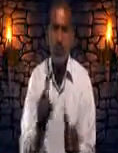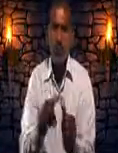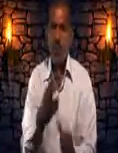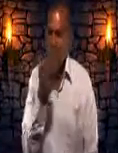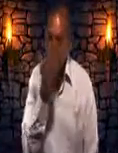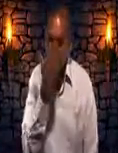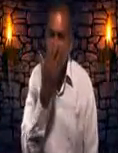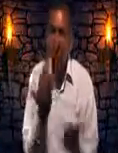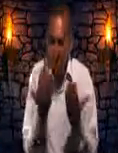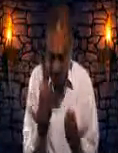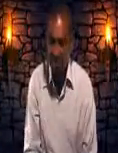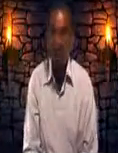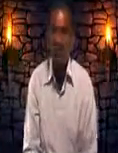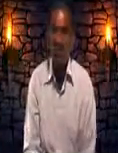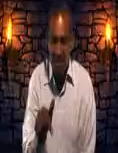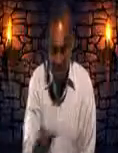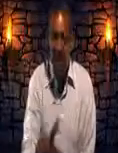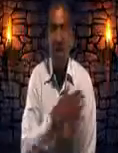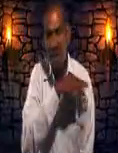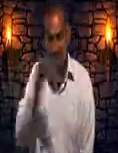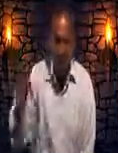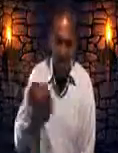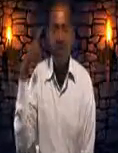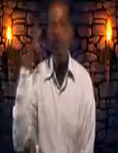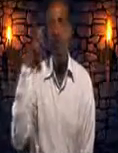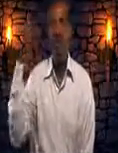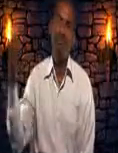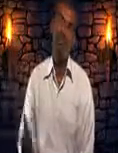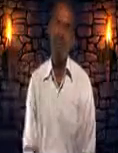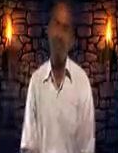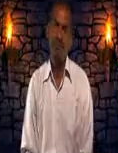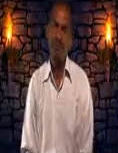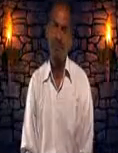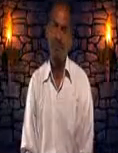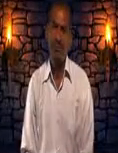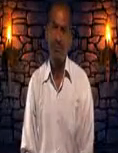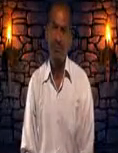என்றும் குருடனாய் பிறந்தான் என்றும் எங்களுக்கு தெரியும்.